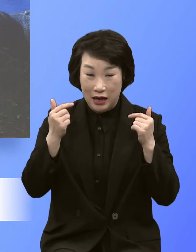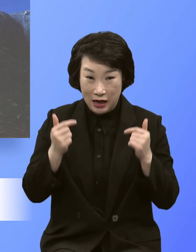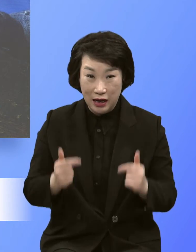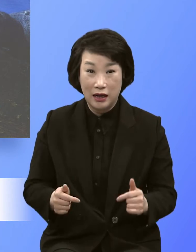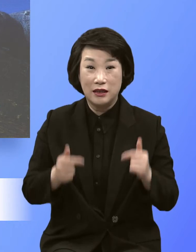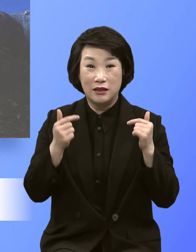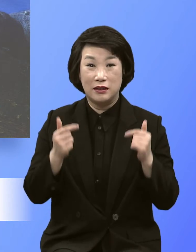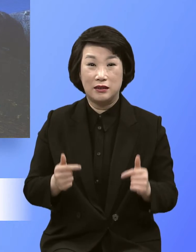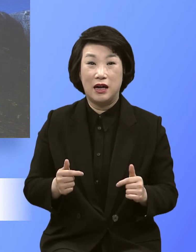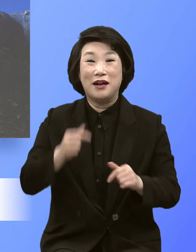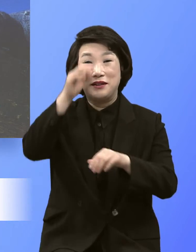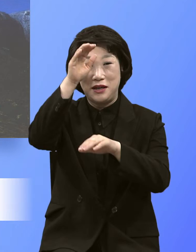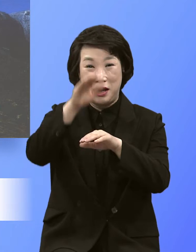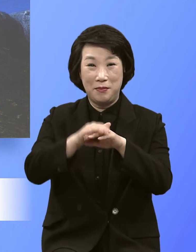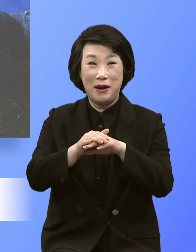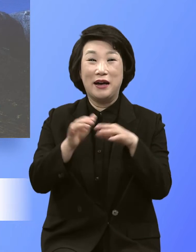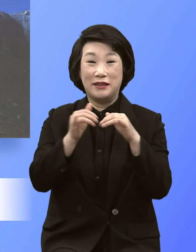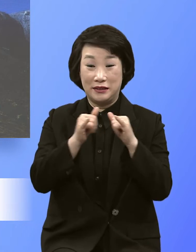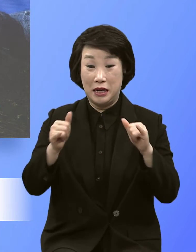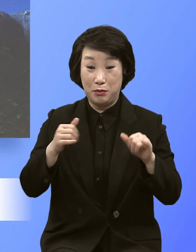항상 예배하는 자로,